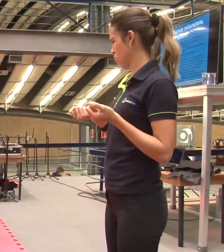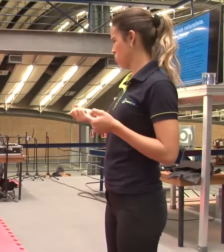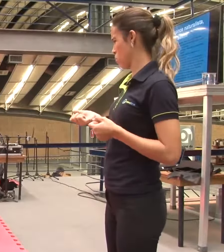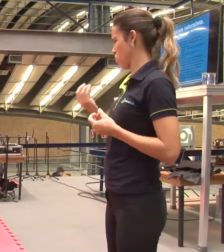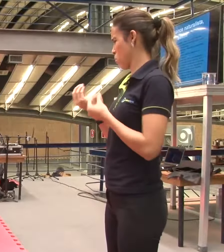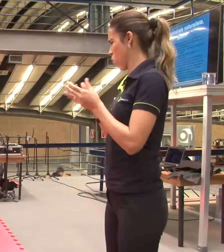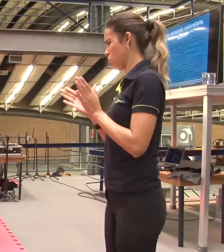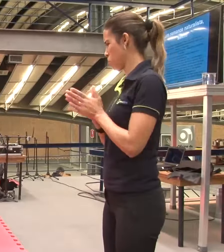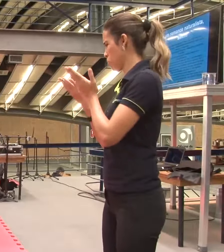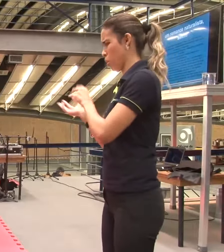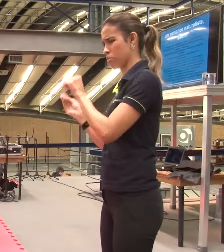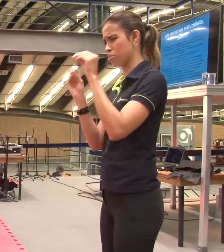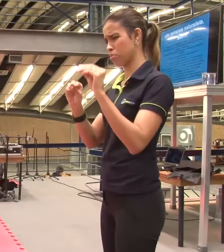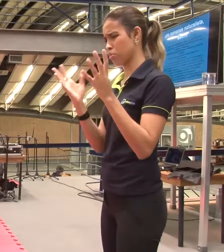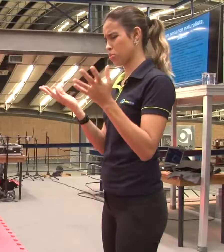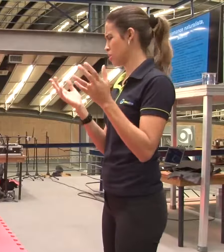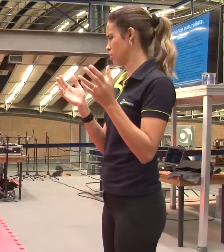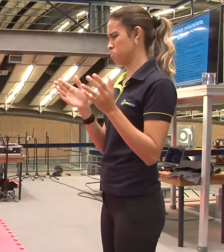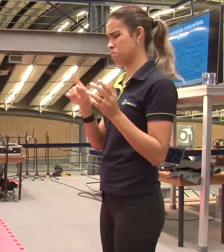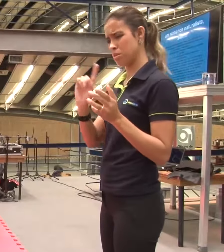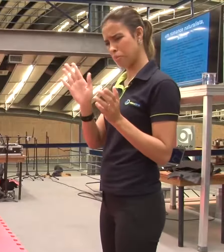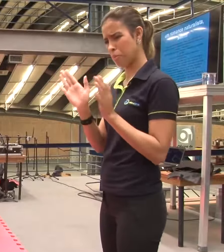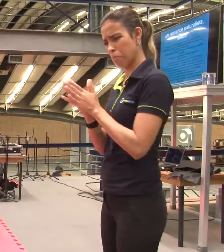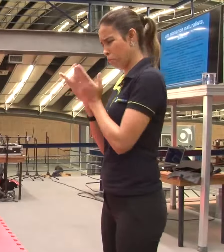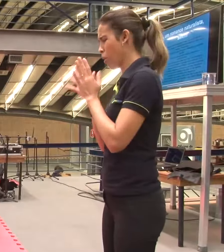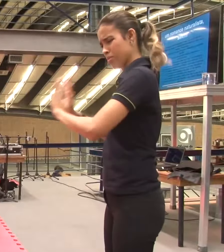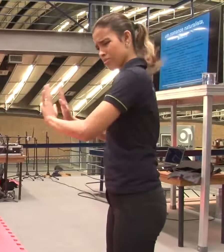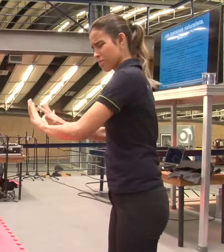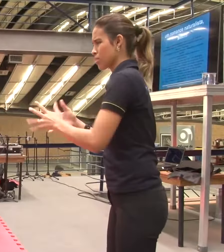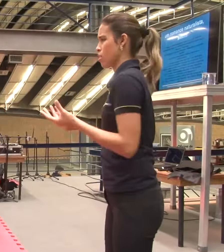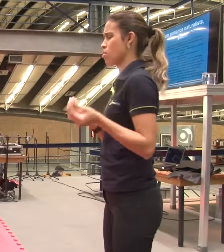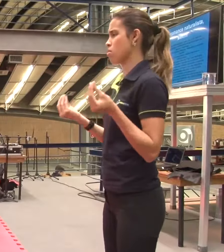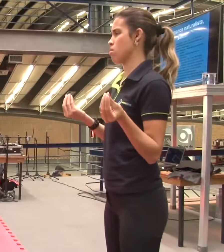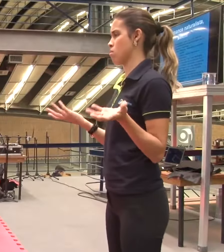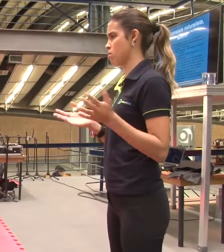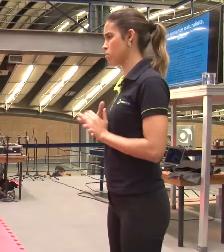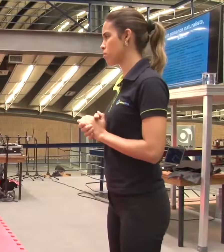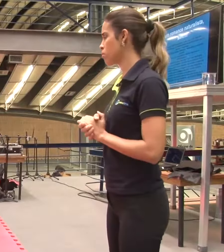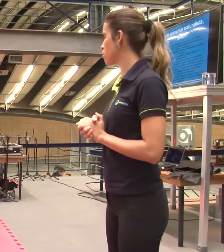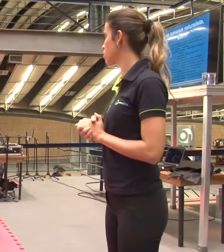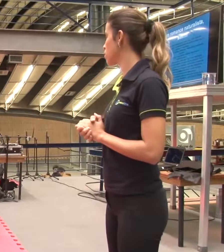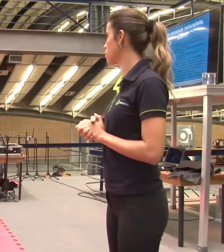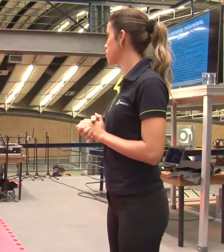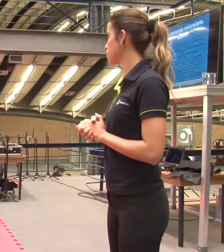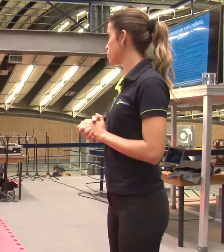para justiça, fica rica, sai para justiça. Como é que é isso? Né? Pô, não tem procedimento?